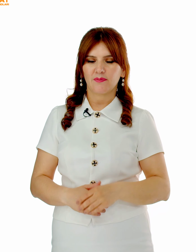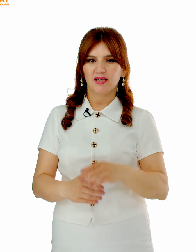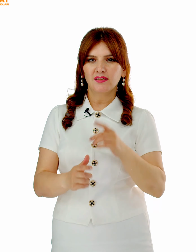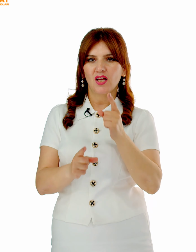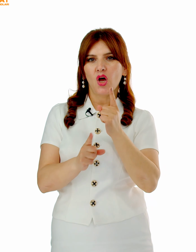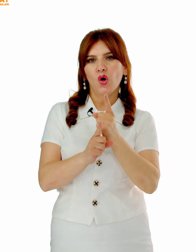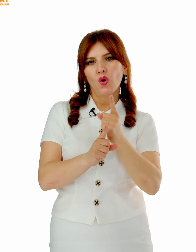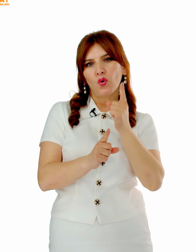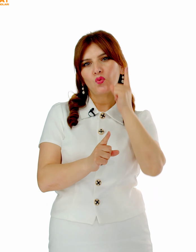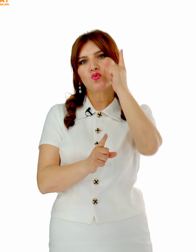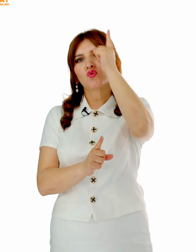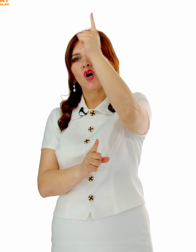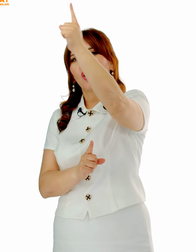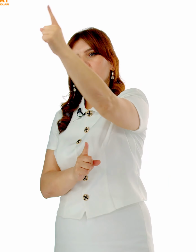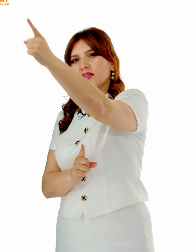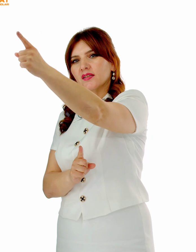Qaytaraman. Uzoq.